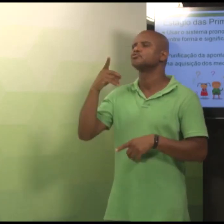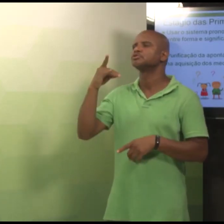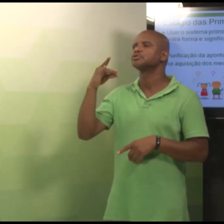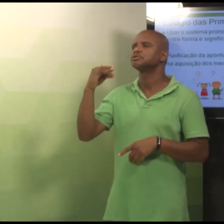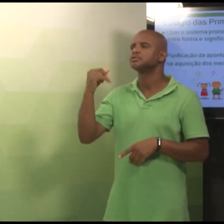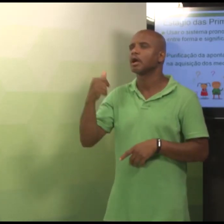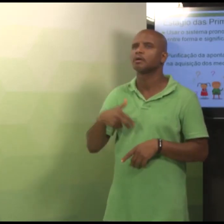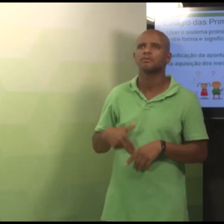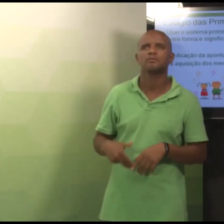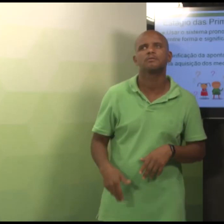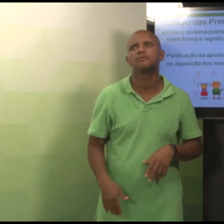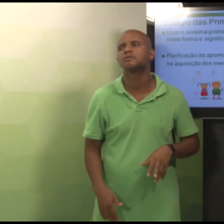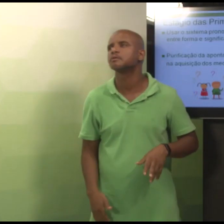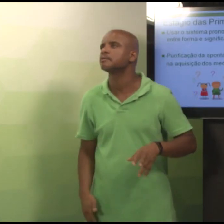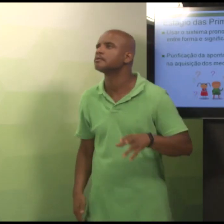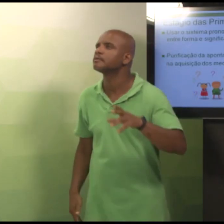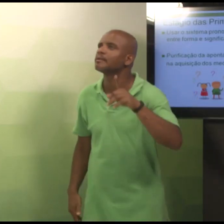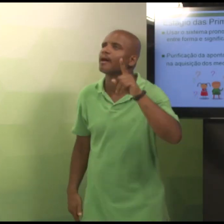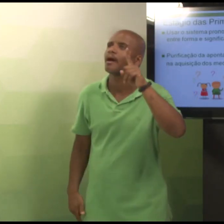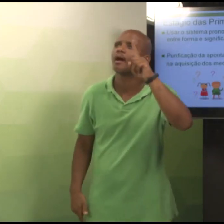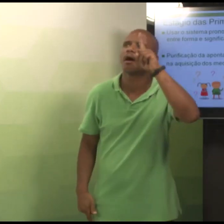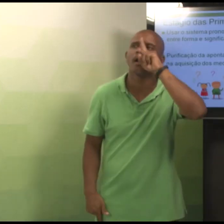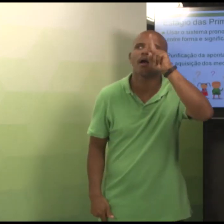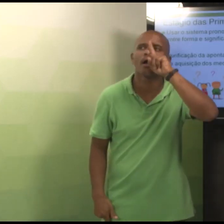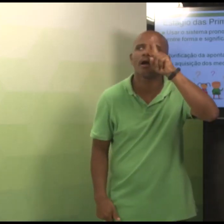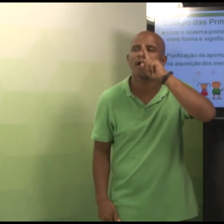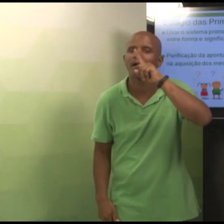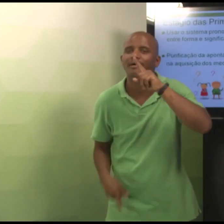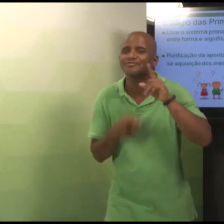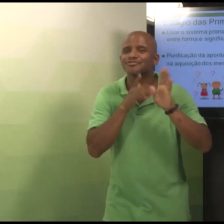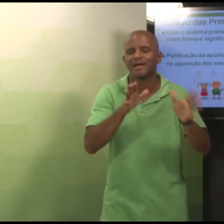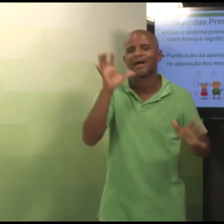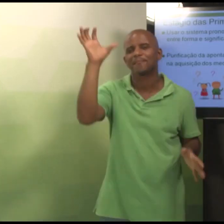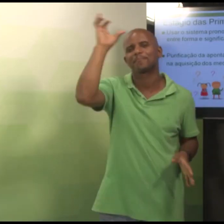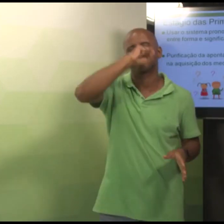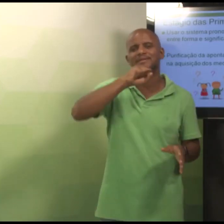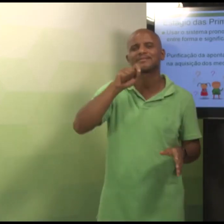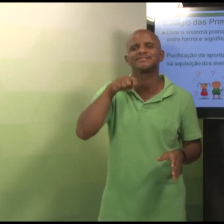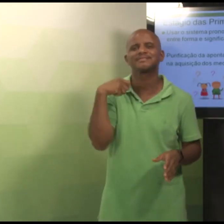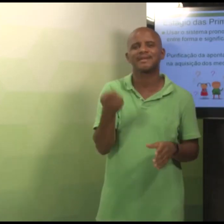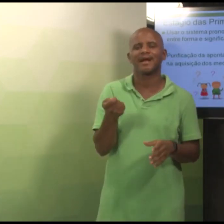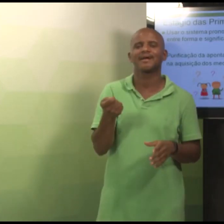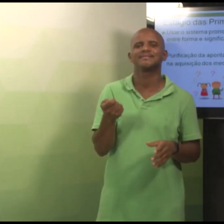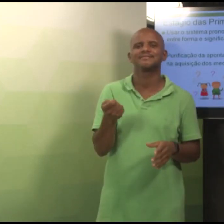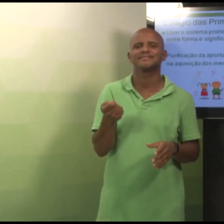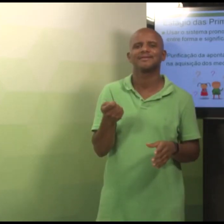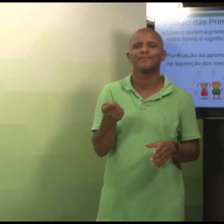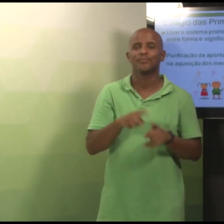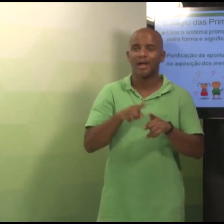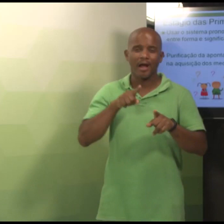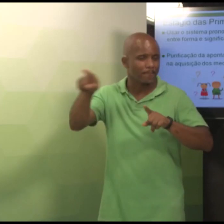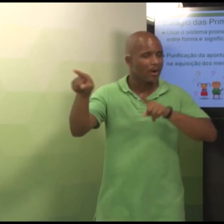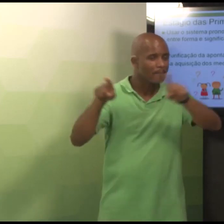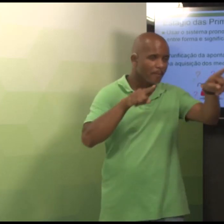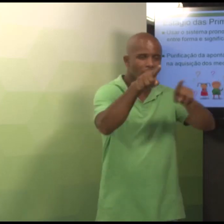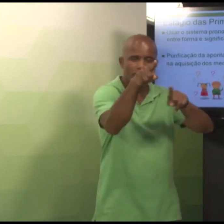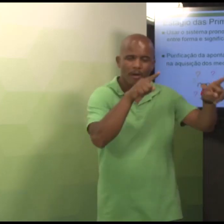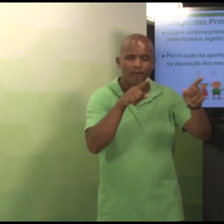sinais. E assim a criança irá aprender. Por exemplo, são sinais do cotidiano, sinais que irão aprender. A